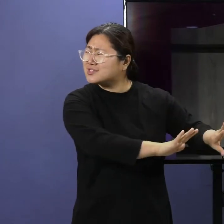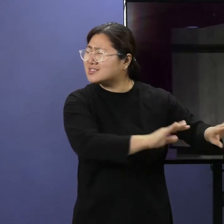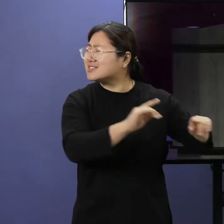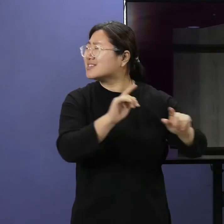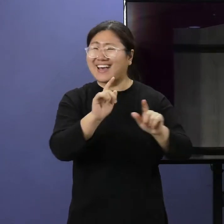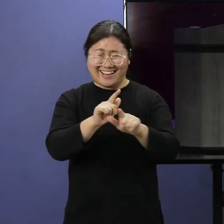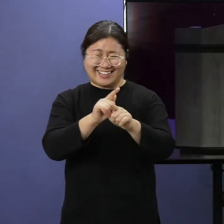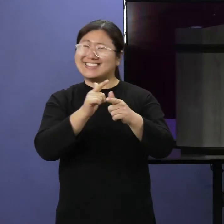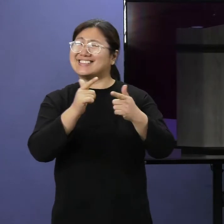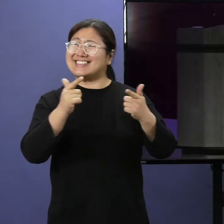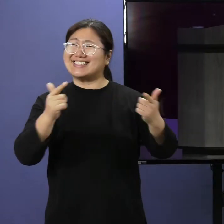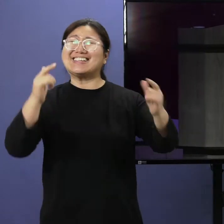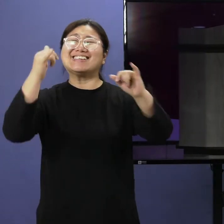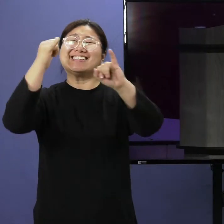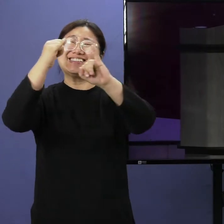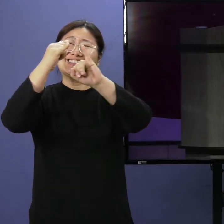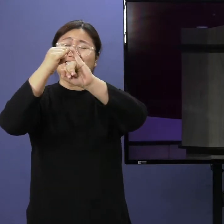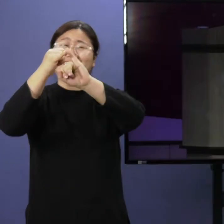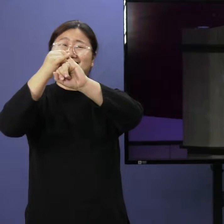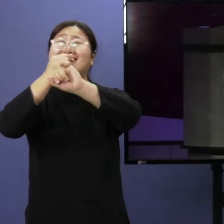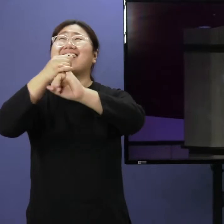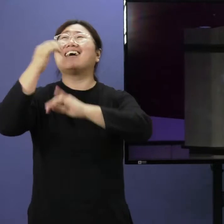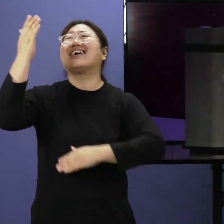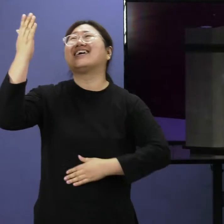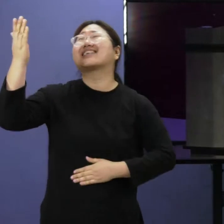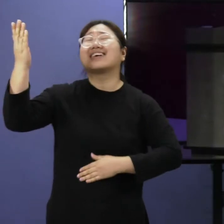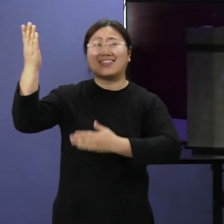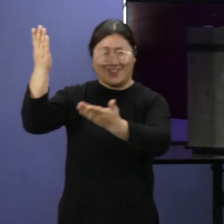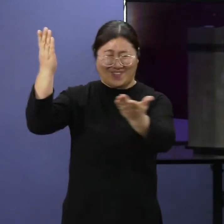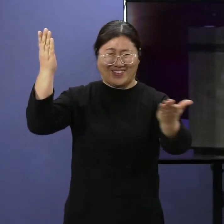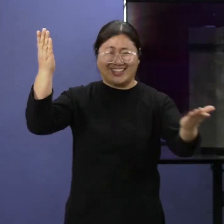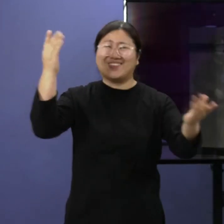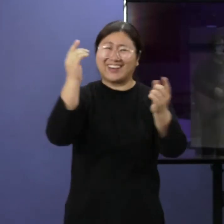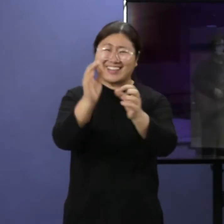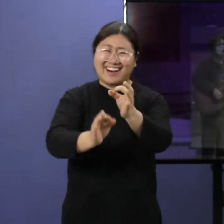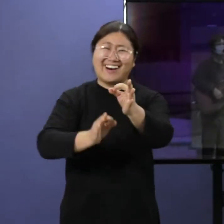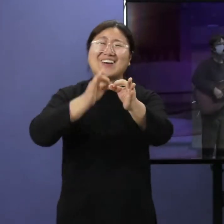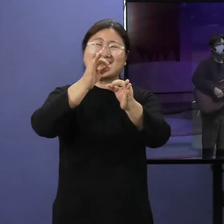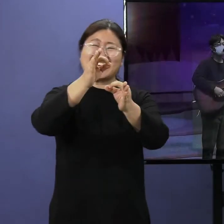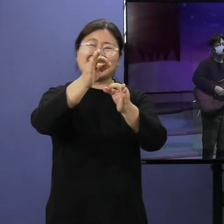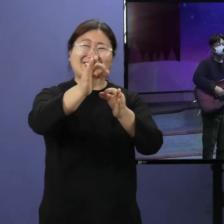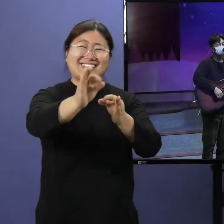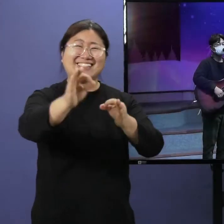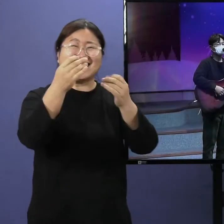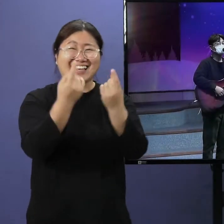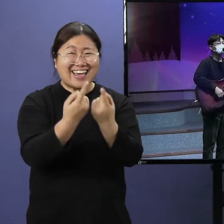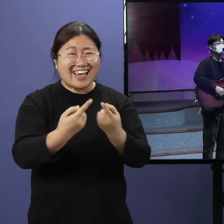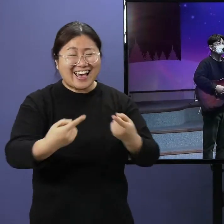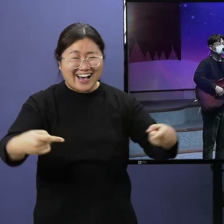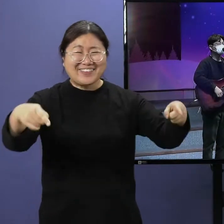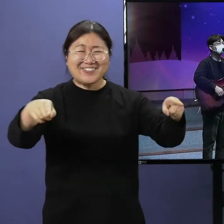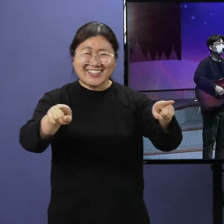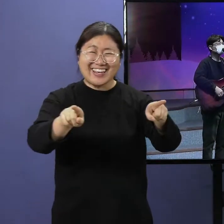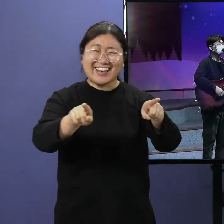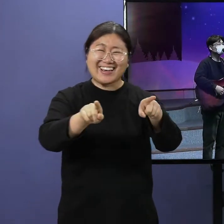버려두지 않으리. 내가 너희와 영원히